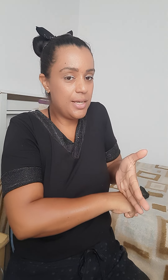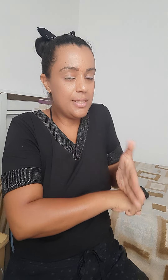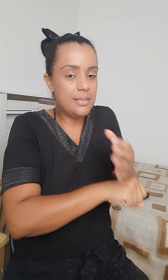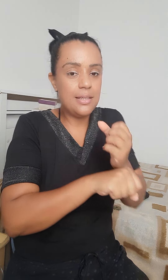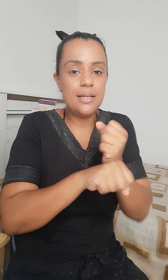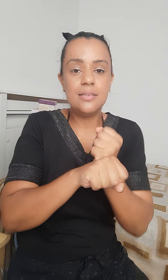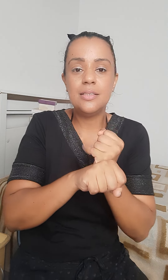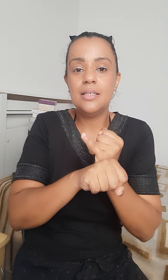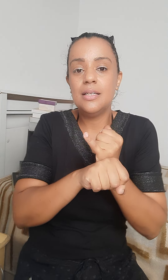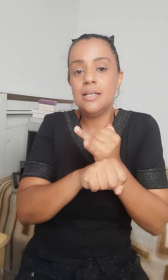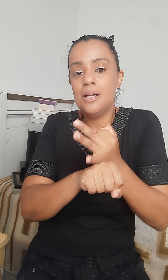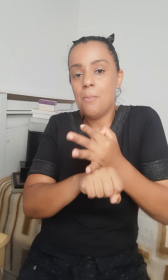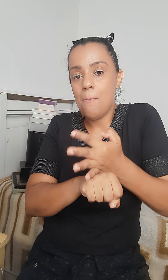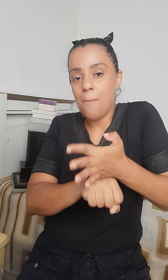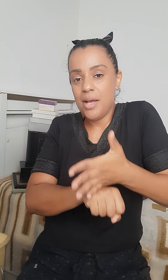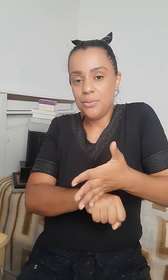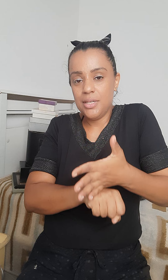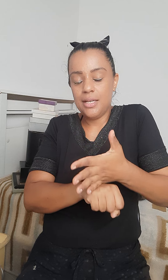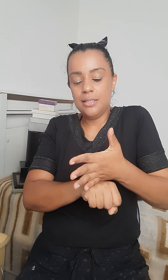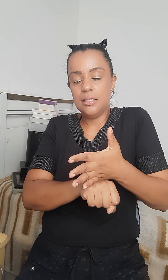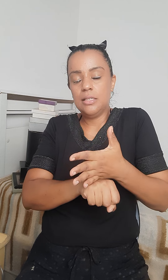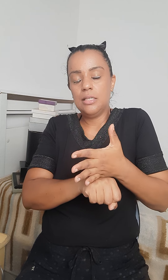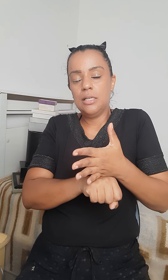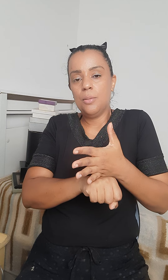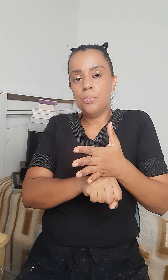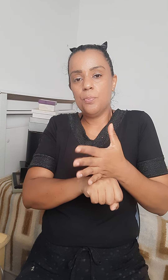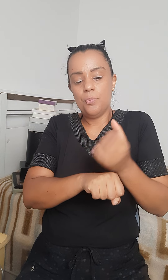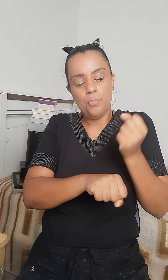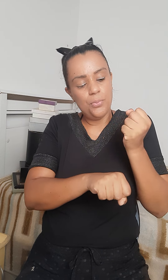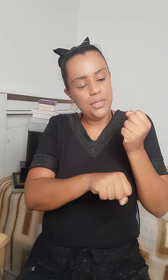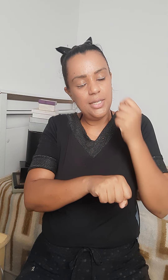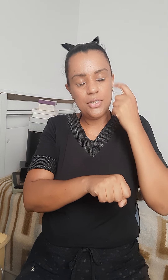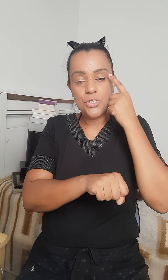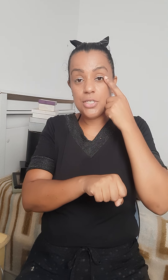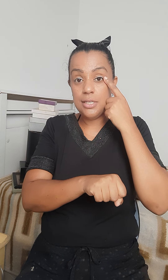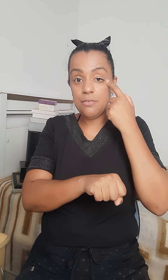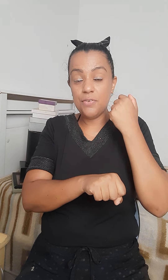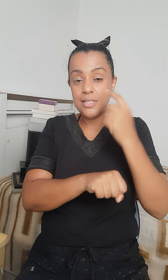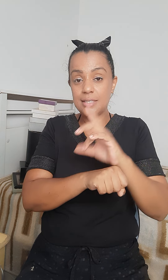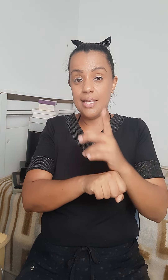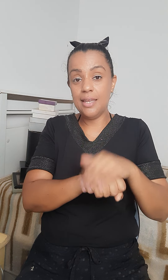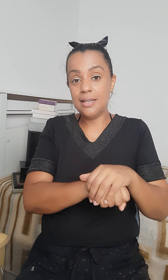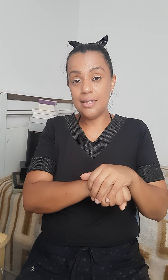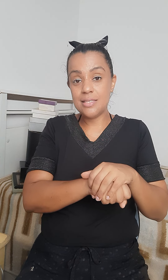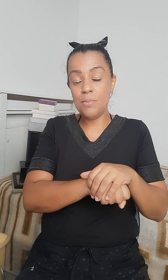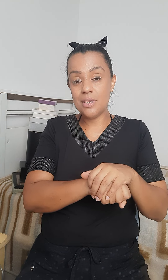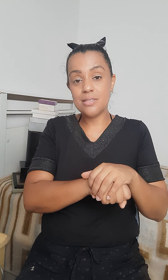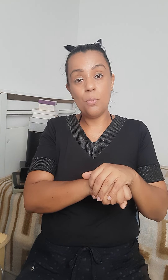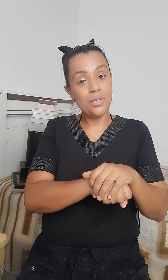Madrugada, tá? Madrugada. Por que a gente faz a técnica da assimilação para não